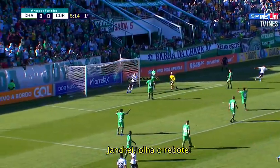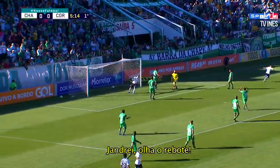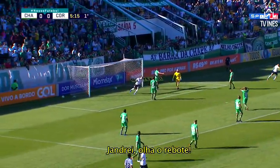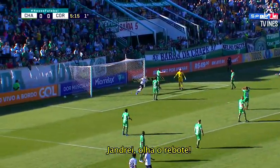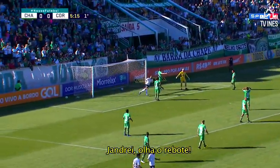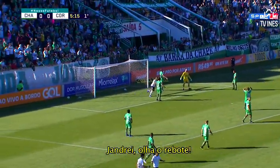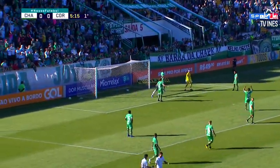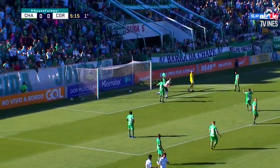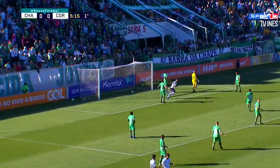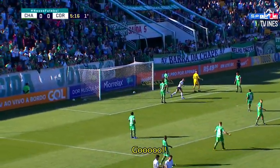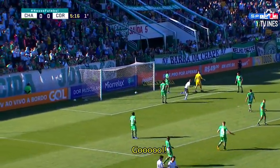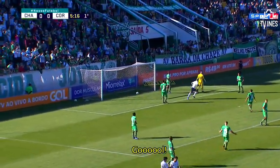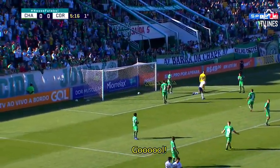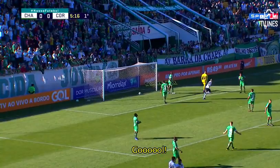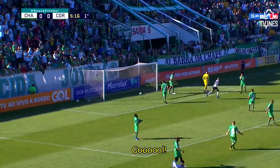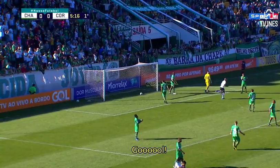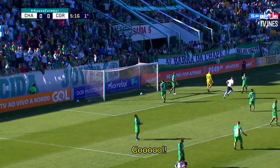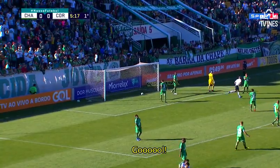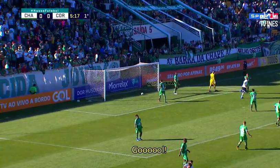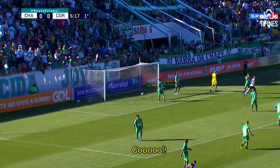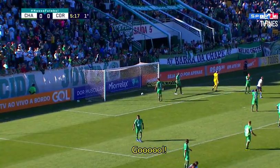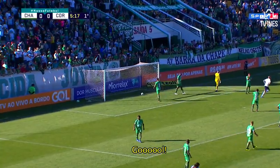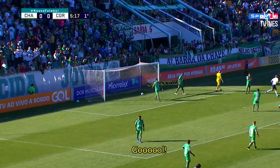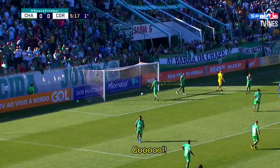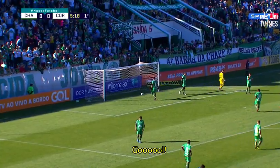rebote! Gol!